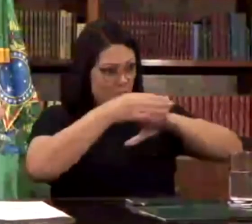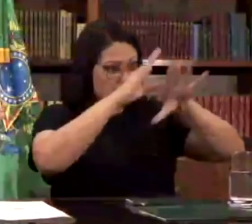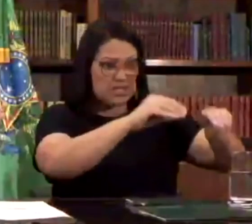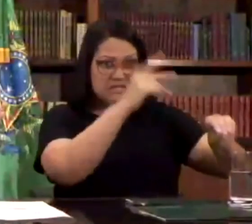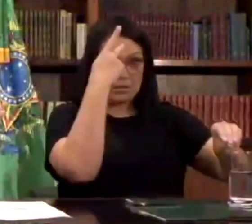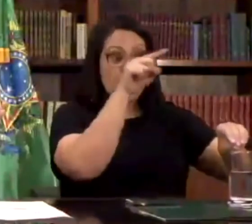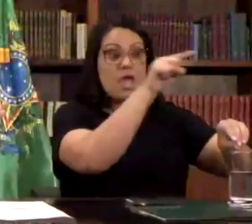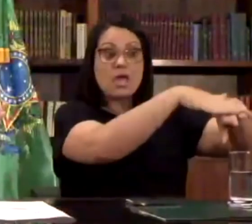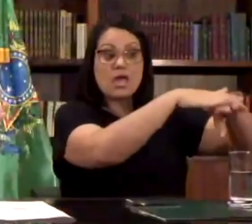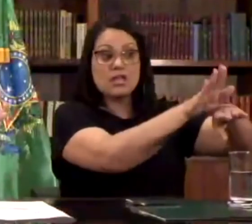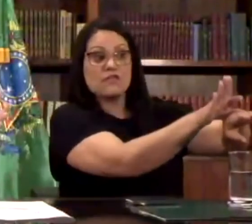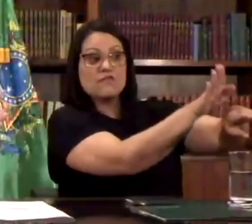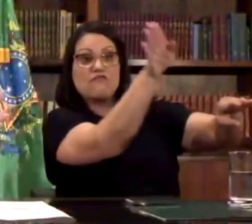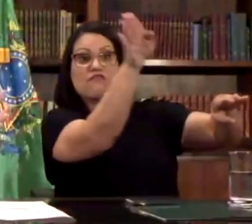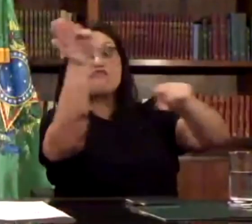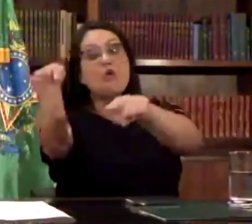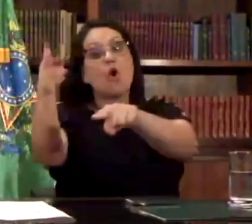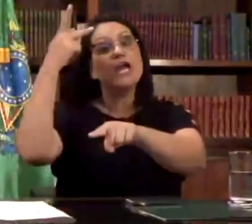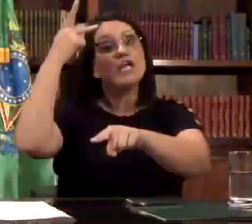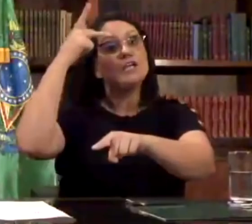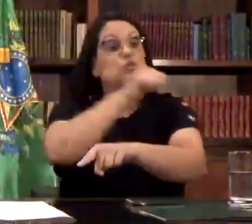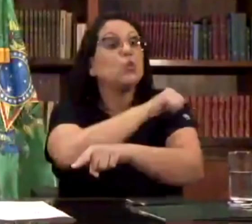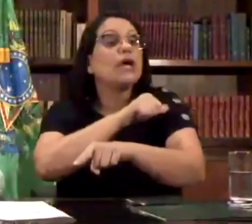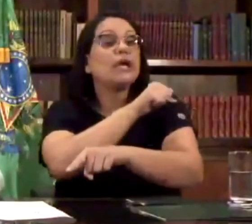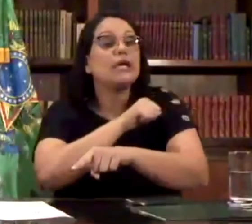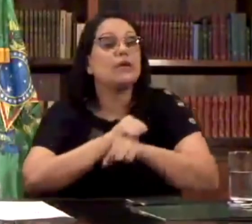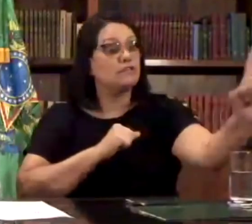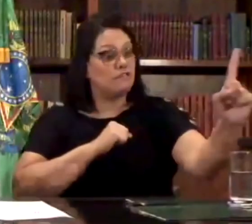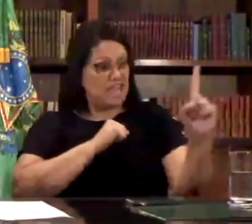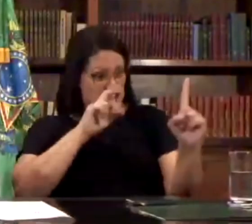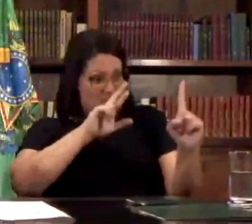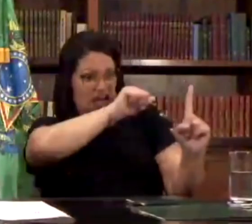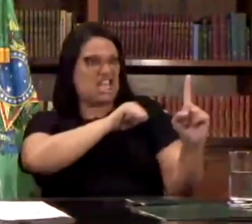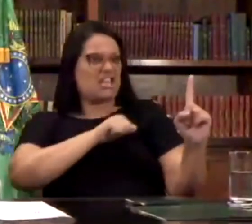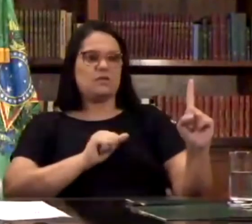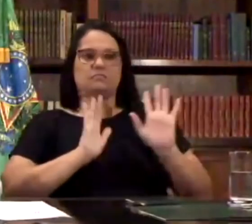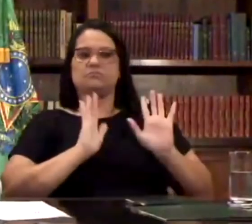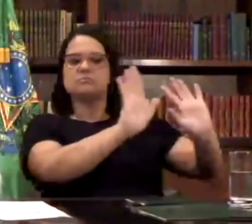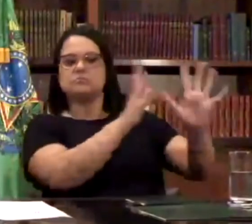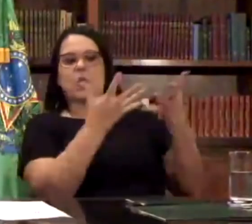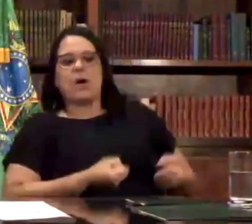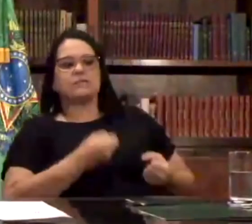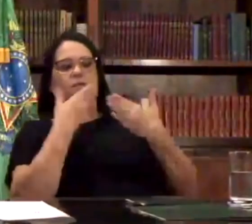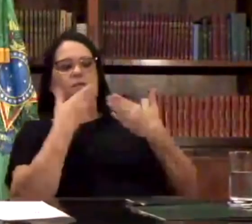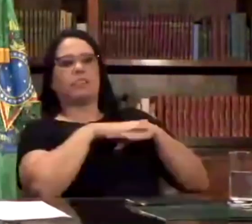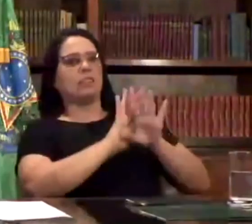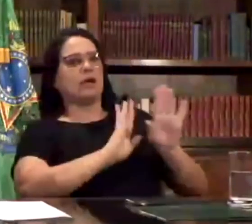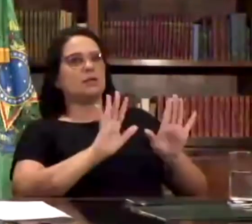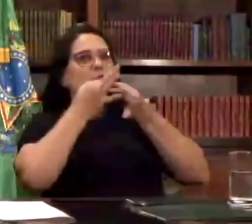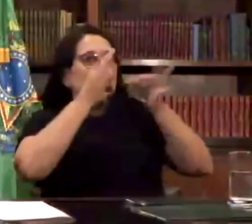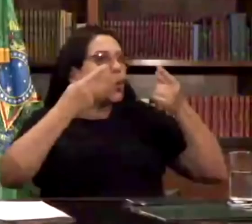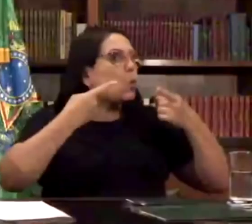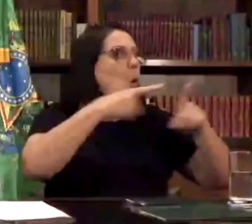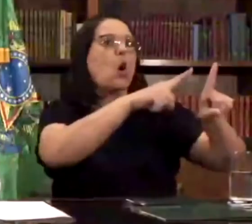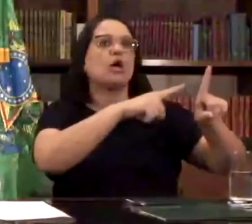Dória foi no Rio para que eu recebesse. Eu não recebi João Dória, eu conheço essa figura aí, tá? Mas não